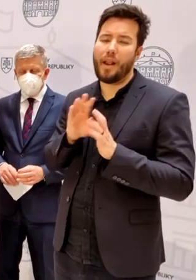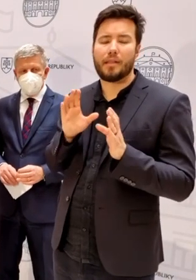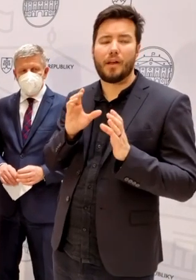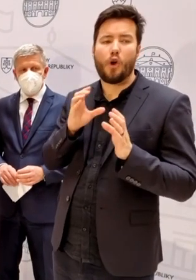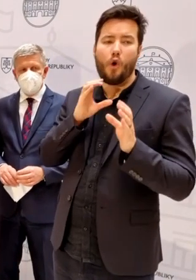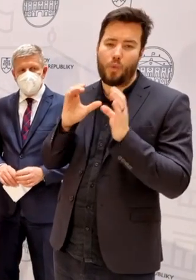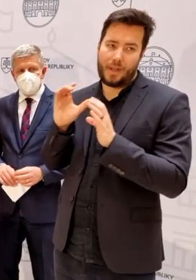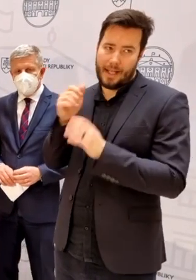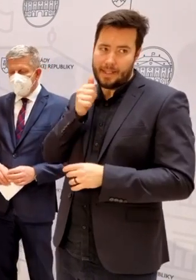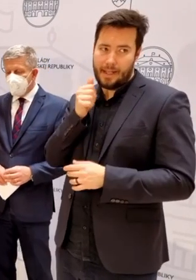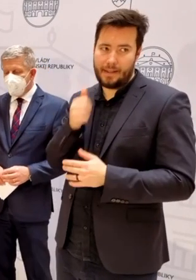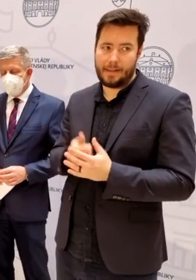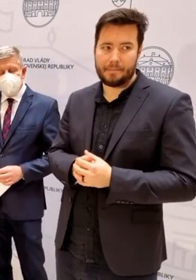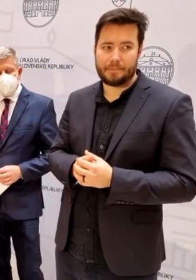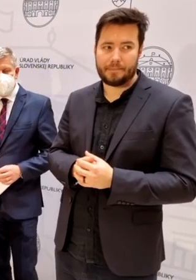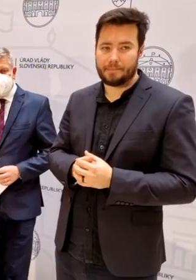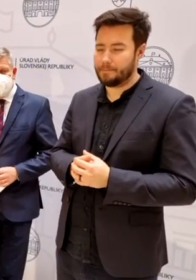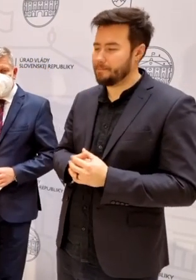rovine.